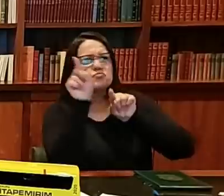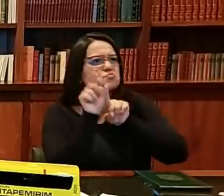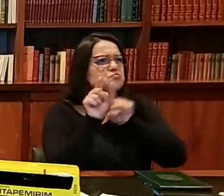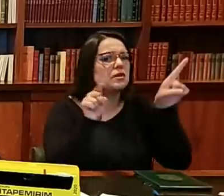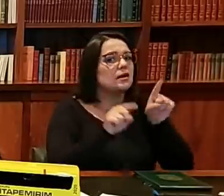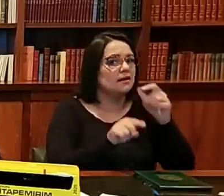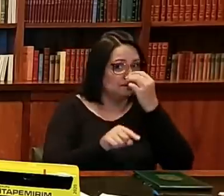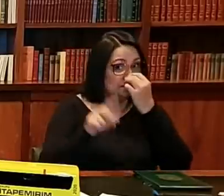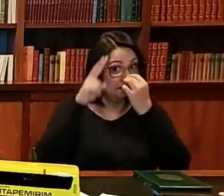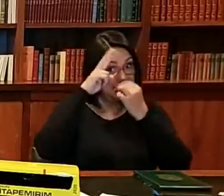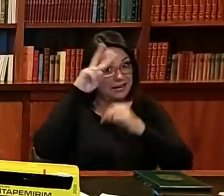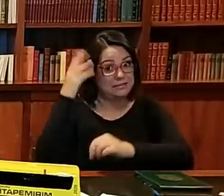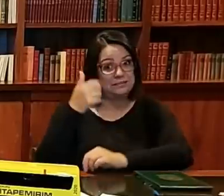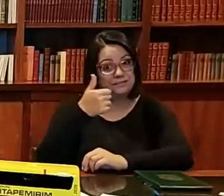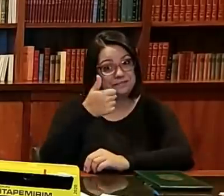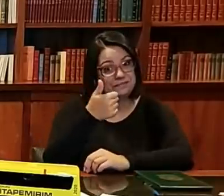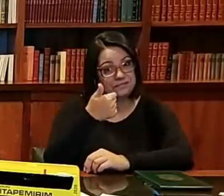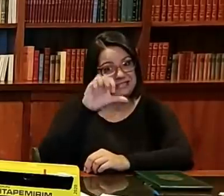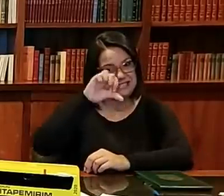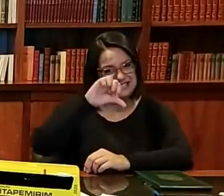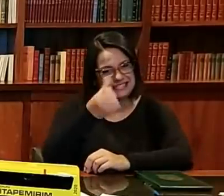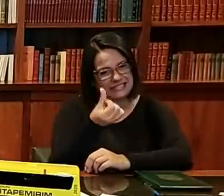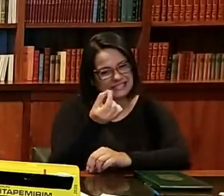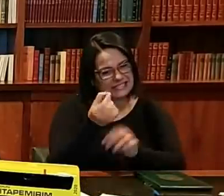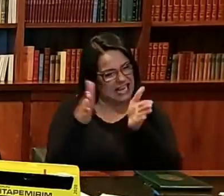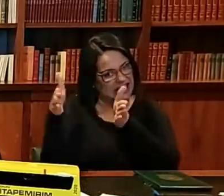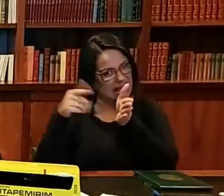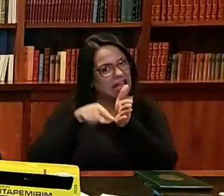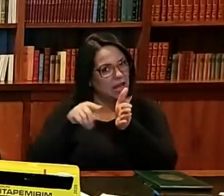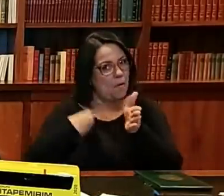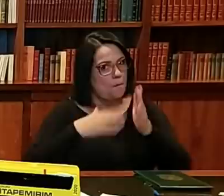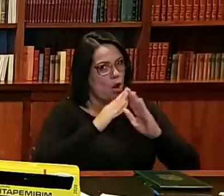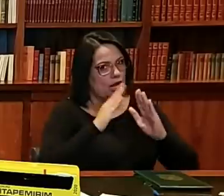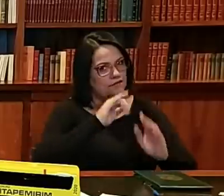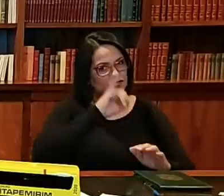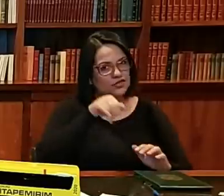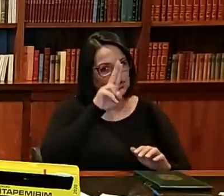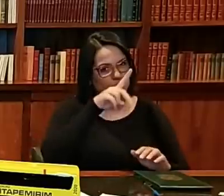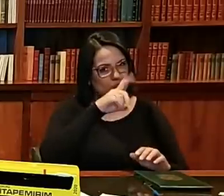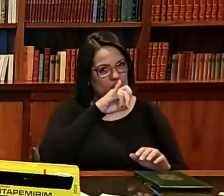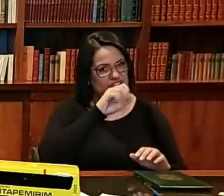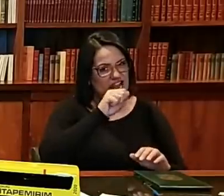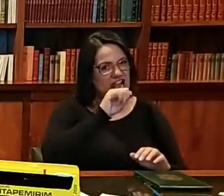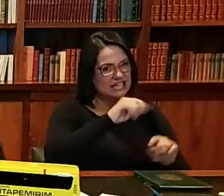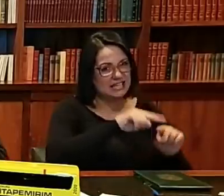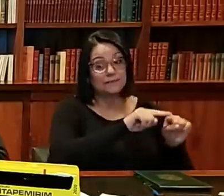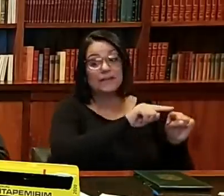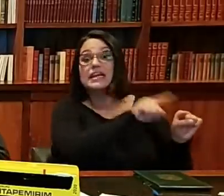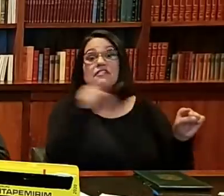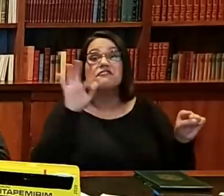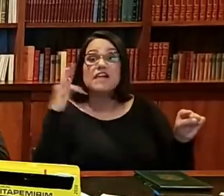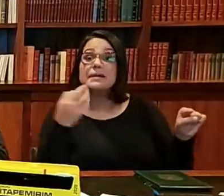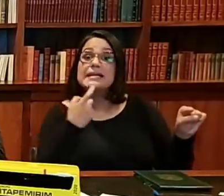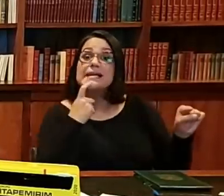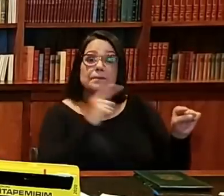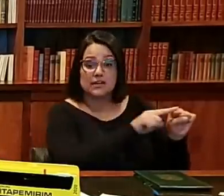lembro que eu morava nos anos 60, eu morava em Jundiaí e tinha muito parente em Campinas, né? E as viagens que a gente fazia lá era estrada de ferro. A